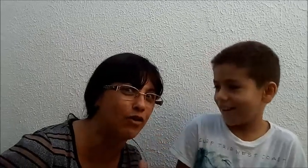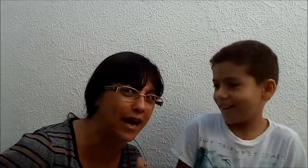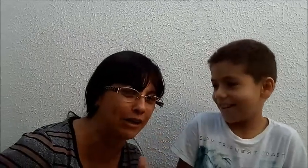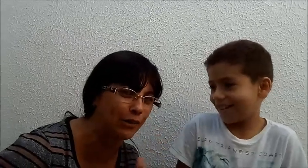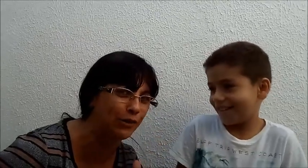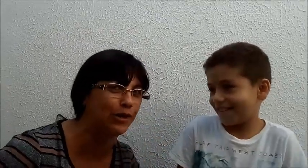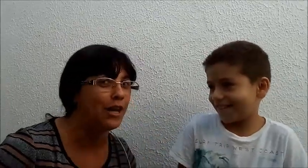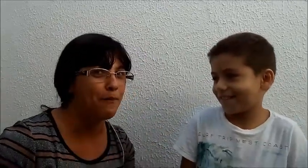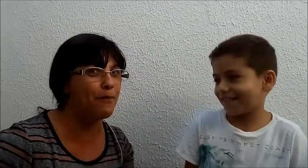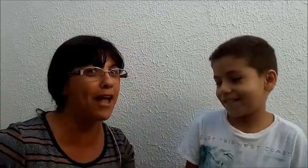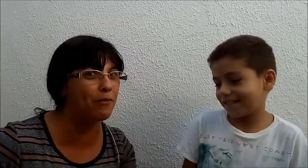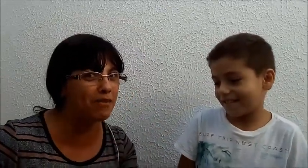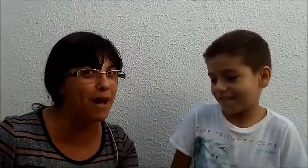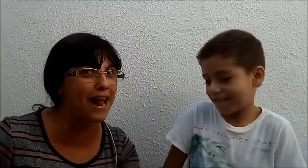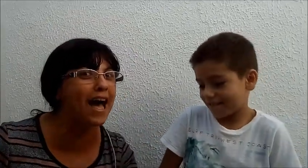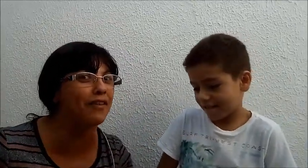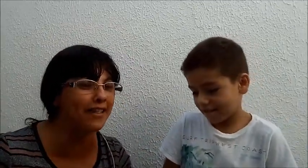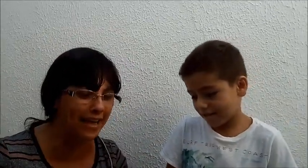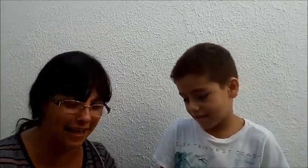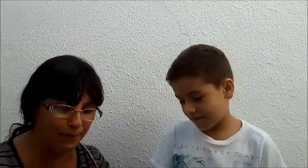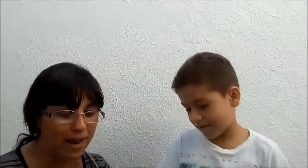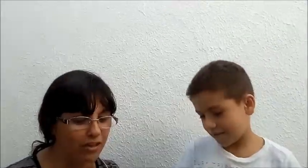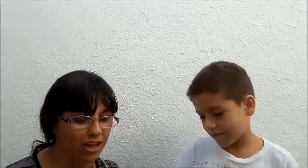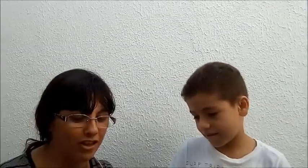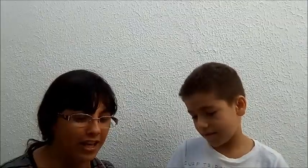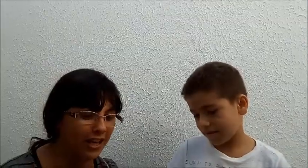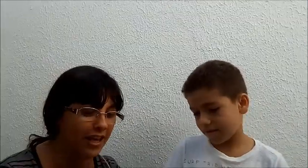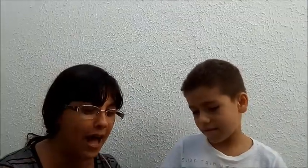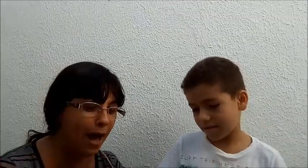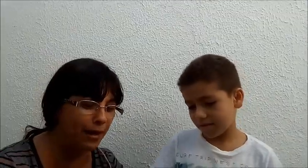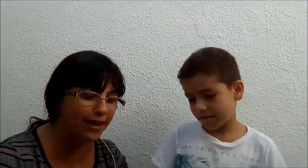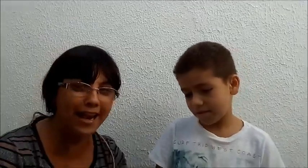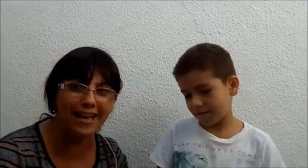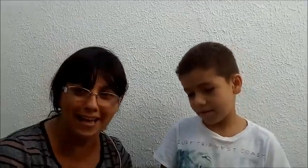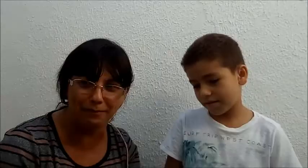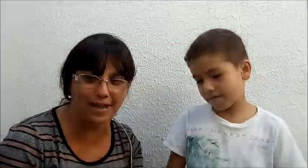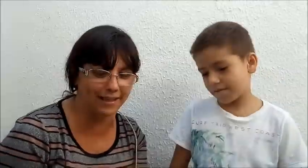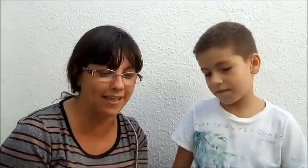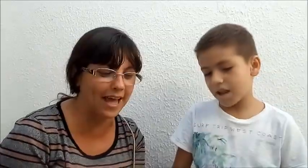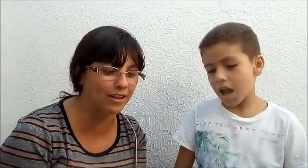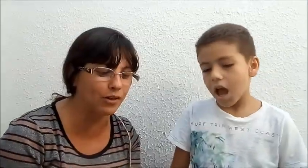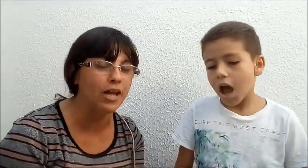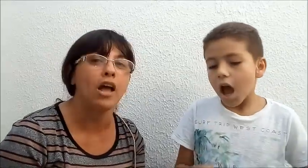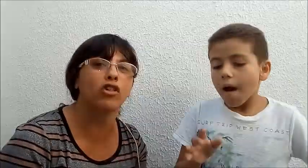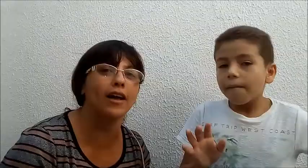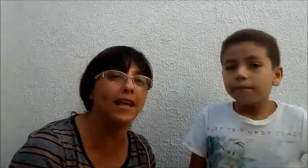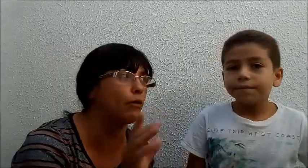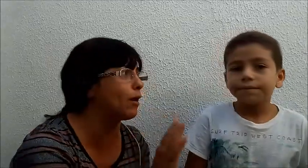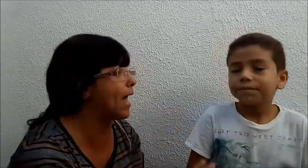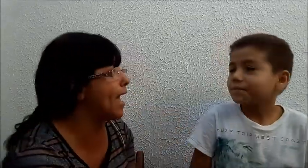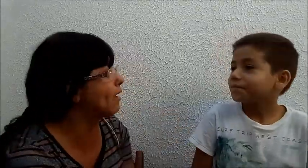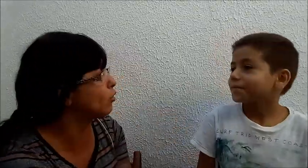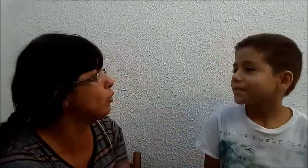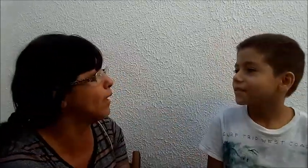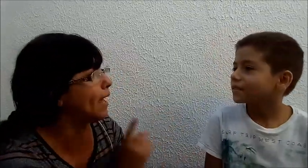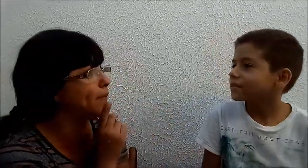aqui com o Arthur, peguei umas palavras aqui pra gente aprender Libras, certo? Só que, Arthur, é